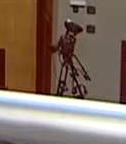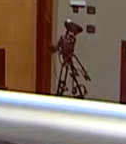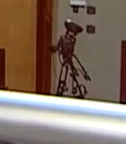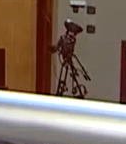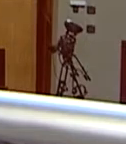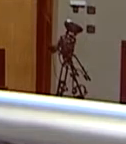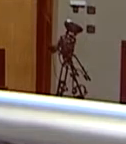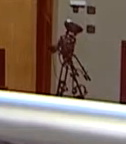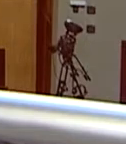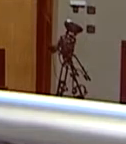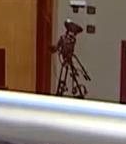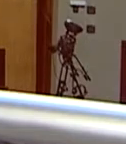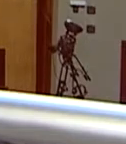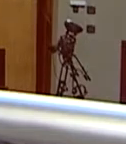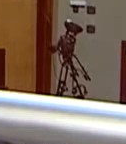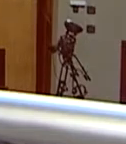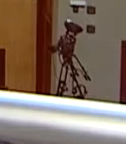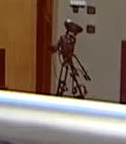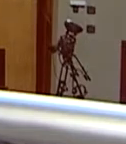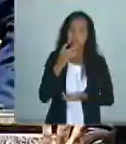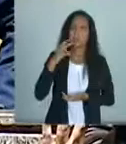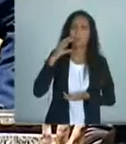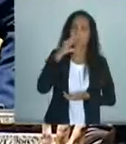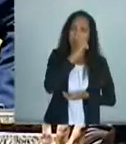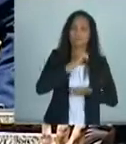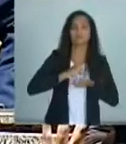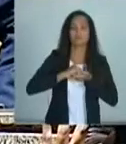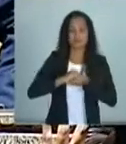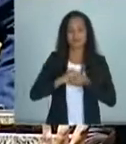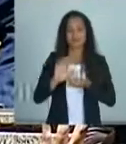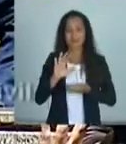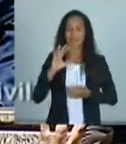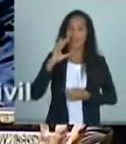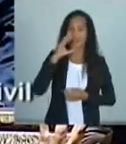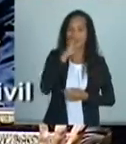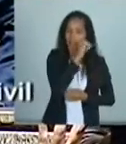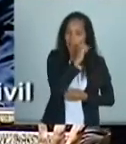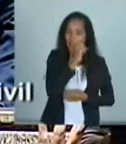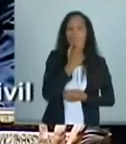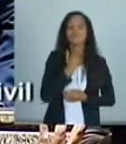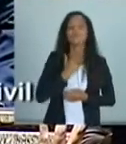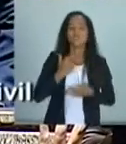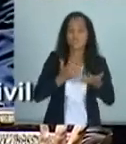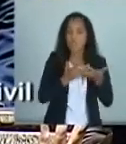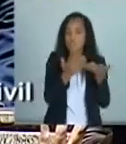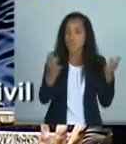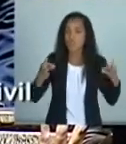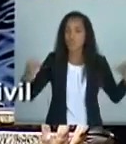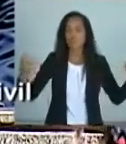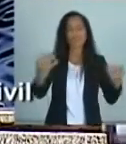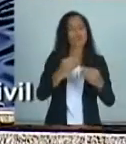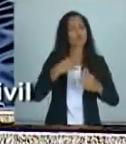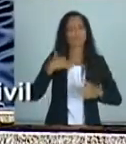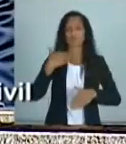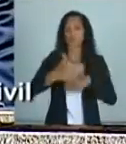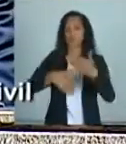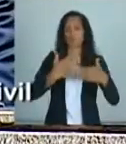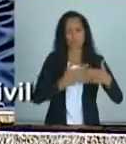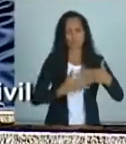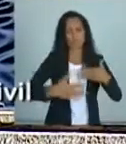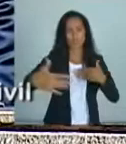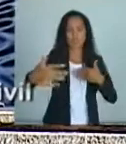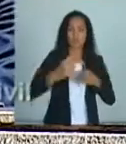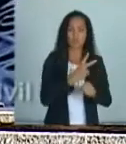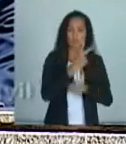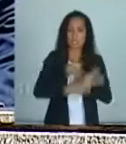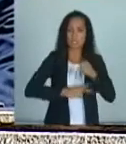pela Assembleia à sociedade capixaba. Desejar a todos os parlamentares um ano de sucesso, um biênio de muito trabalho,